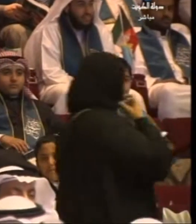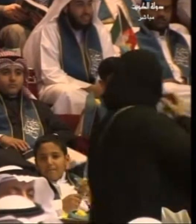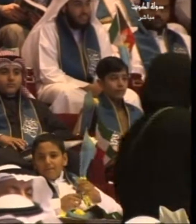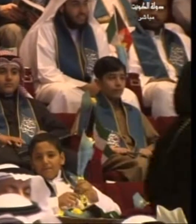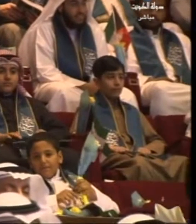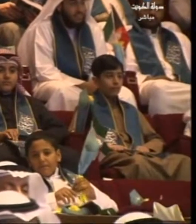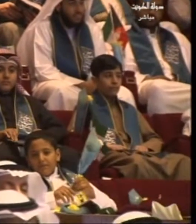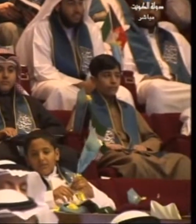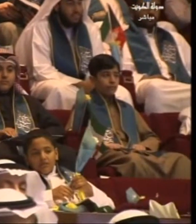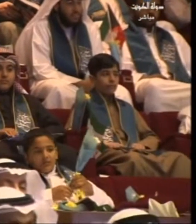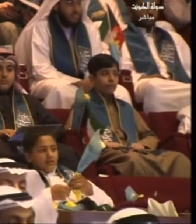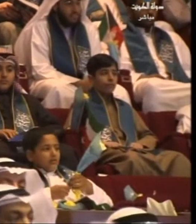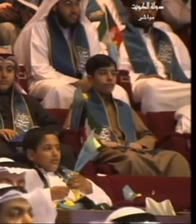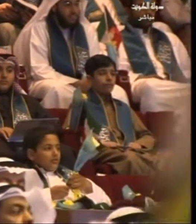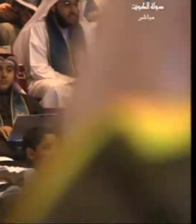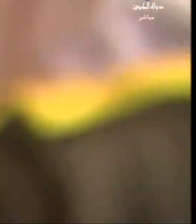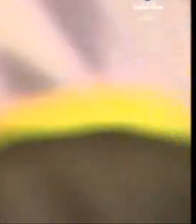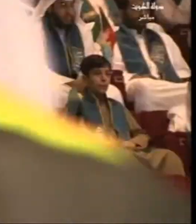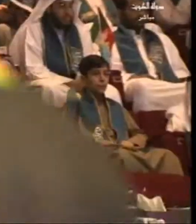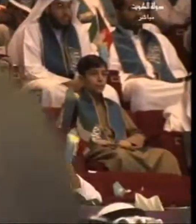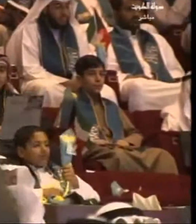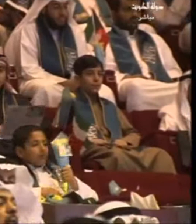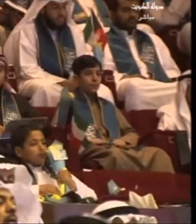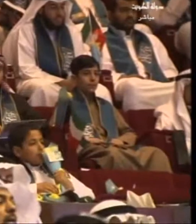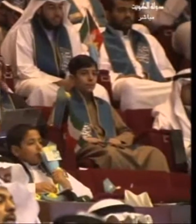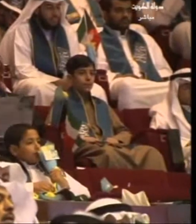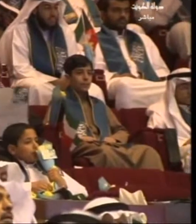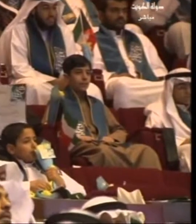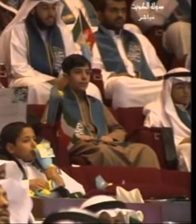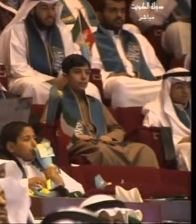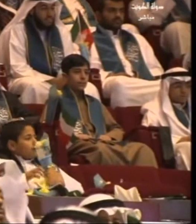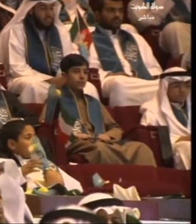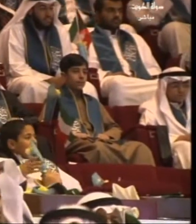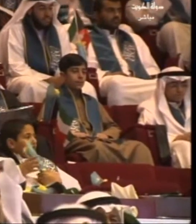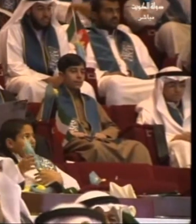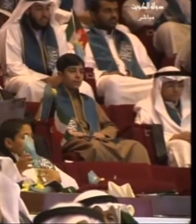يوفر القرآن الكريم الحصانة للمجتمع البشري